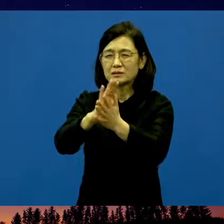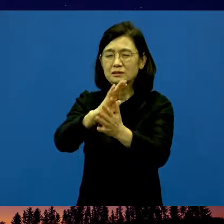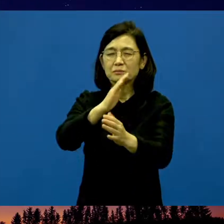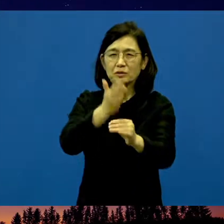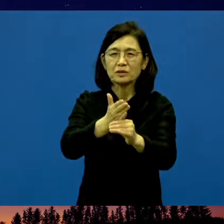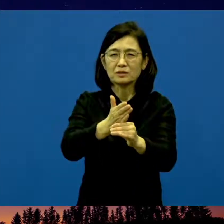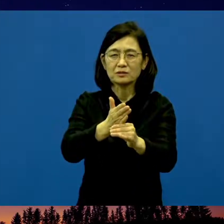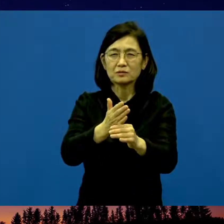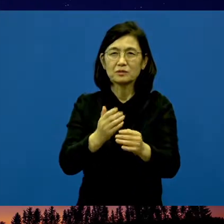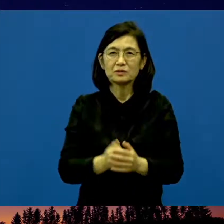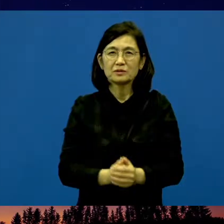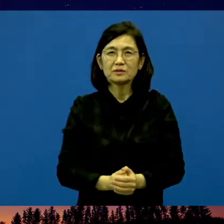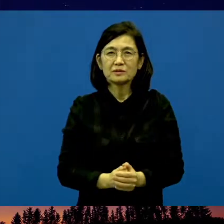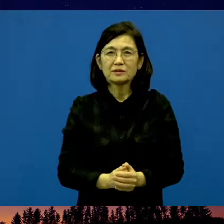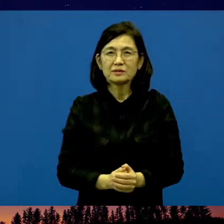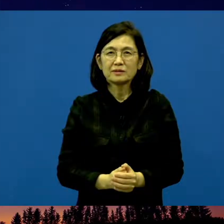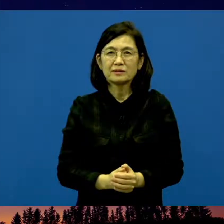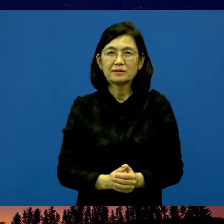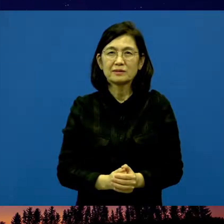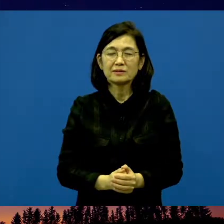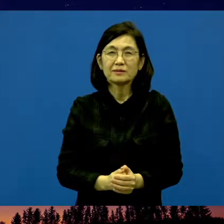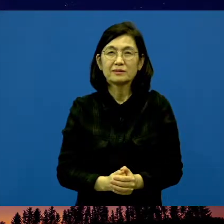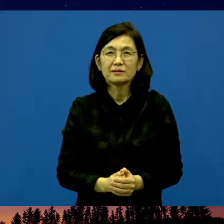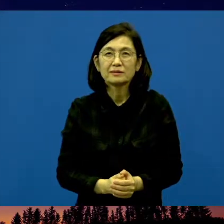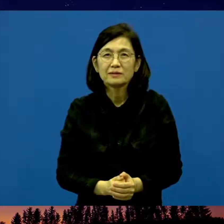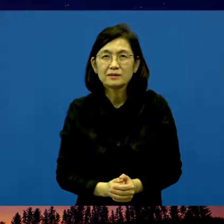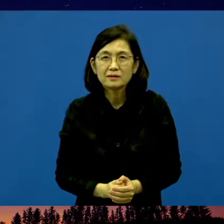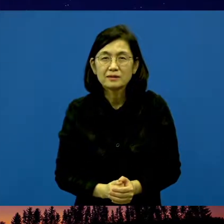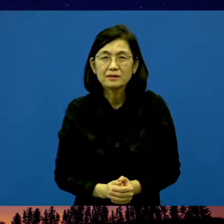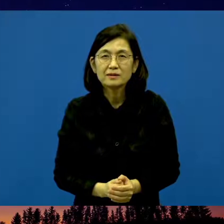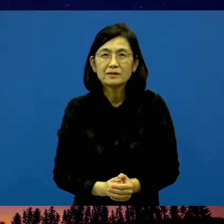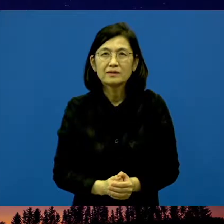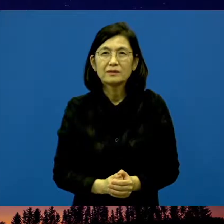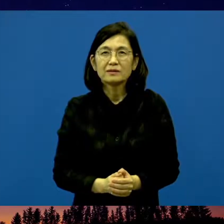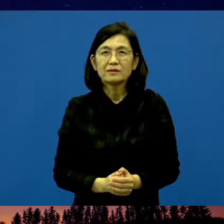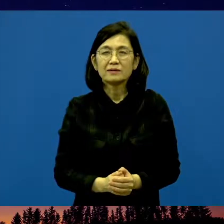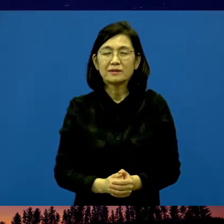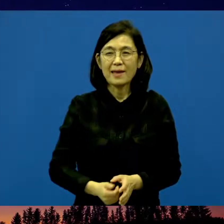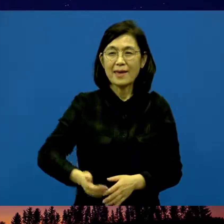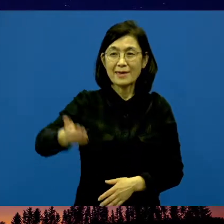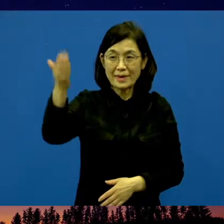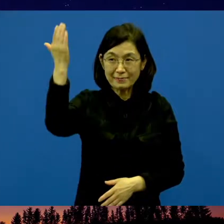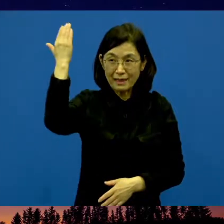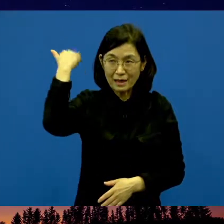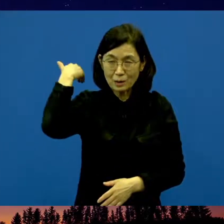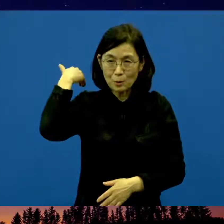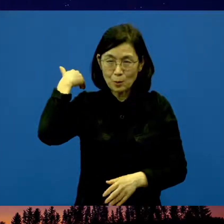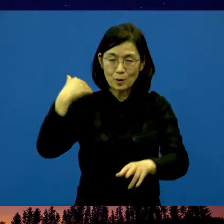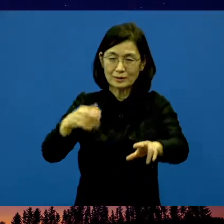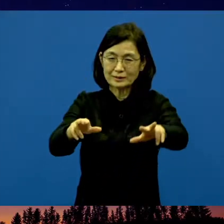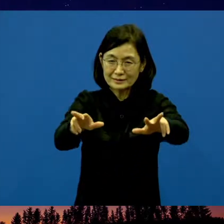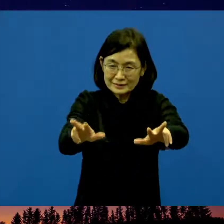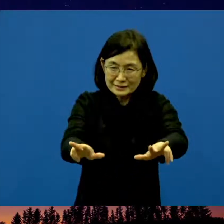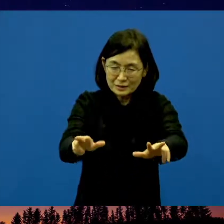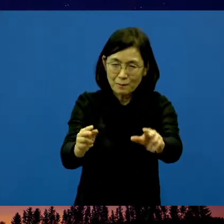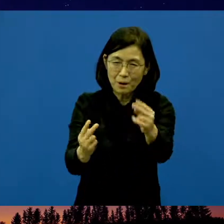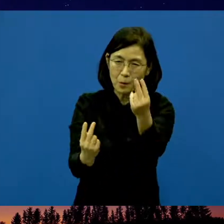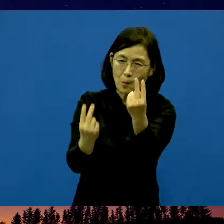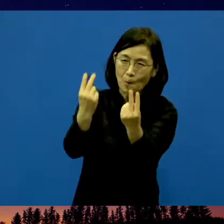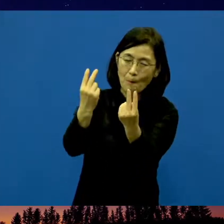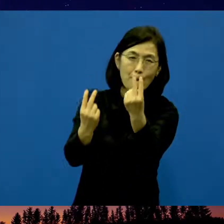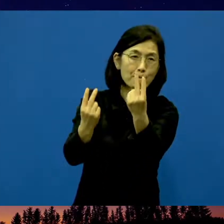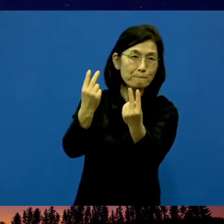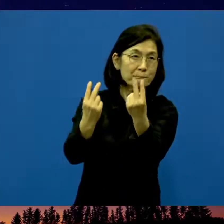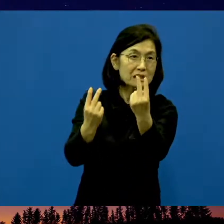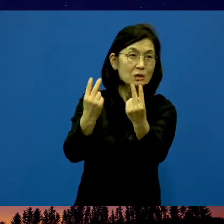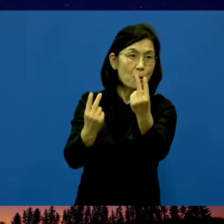변한 거에 왜 분명한가 하면 옛날에 나는 어느 정도였는가를 아셔야 돼요. 옛날에 나 정도면